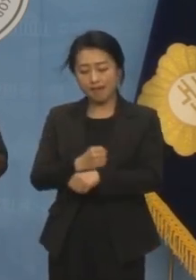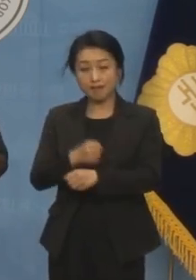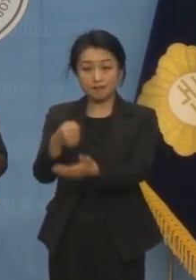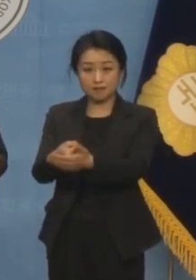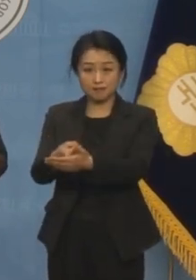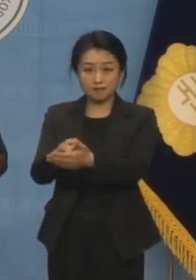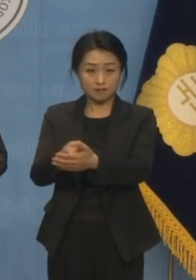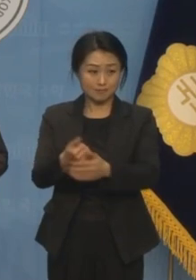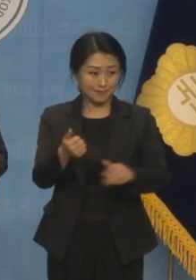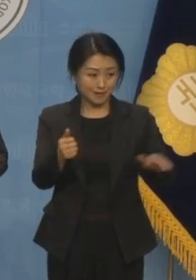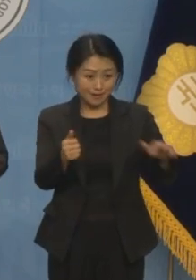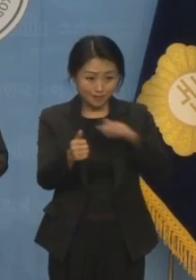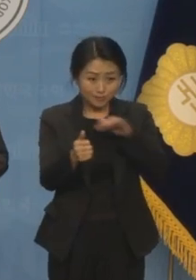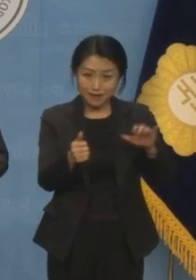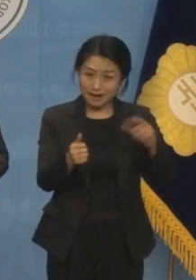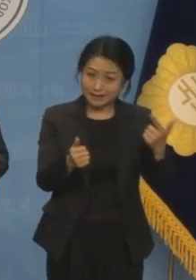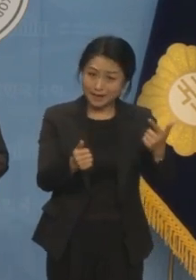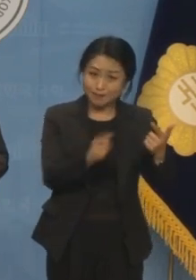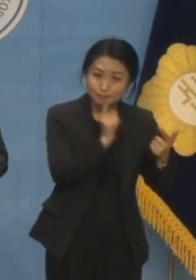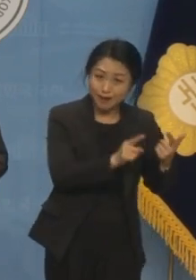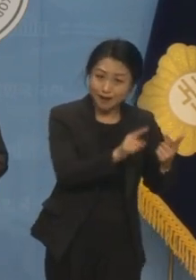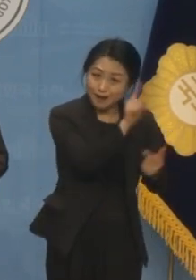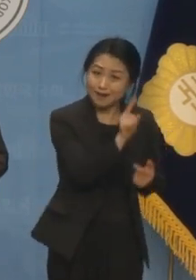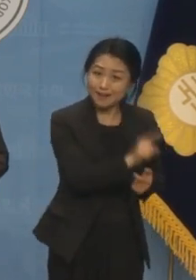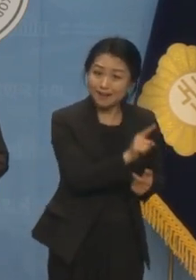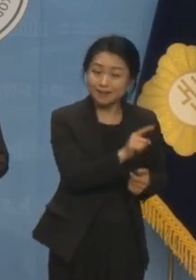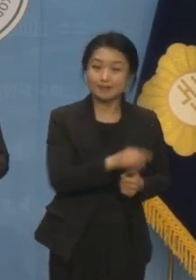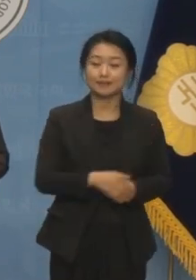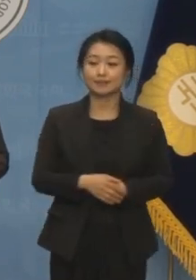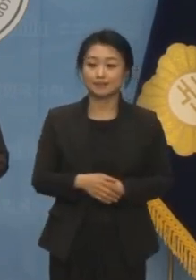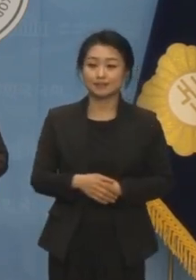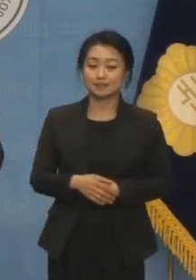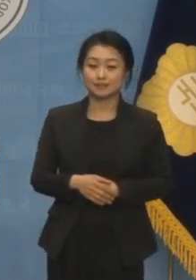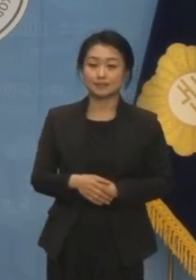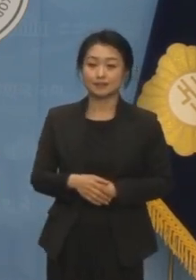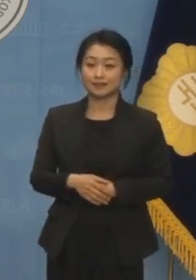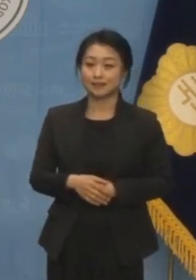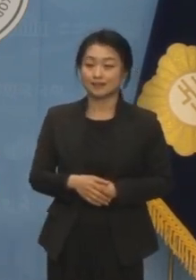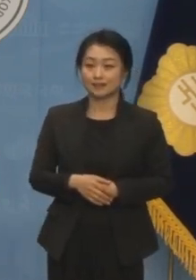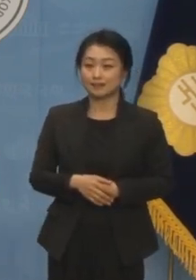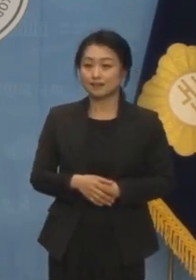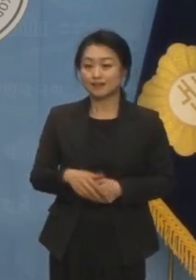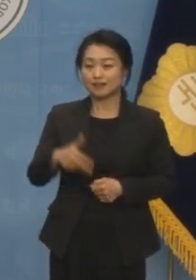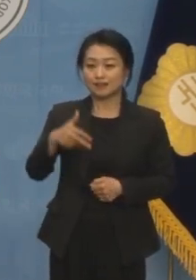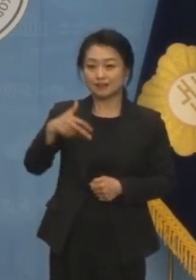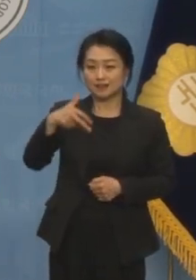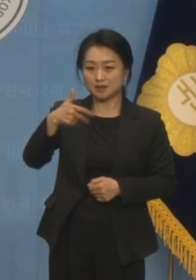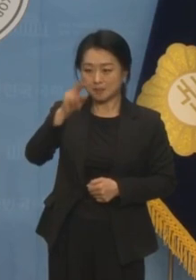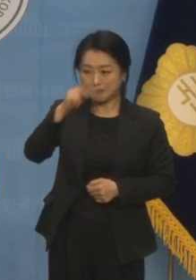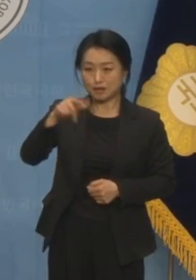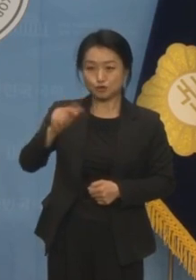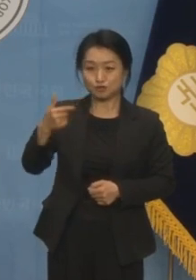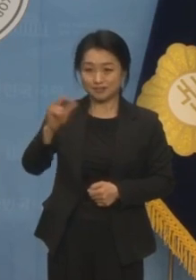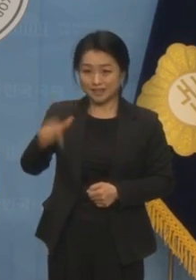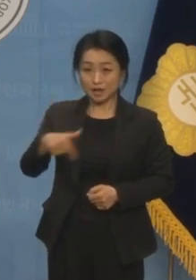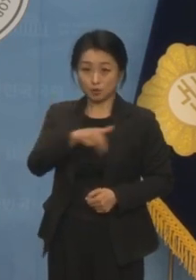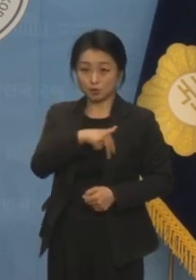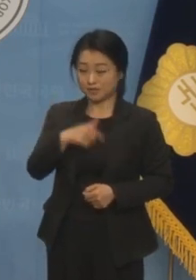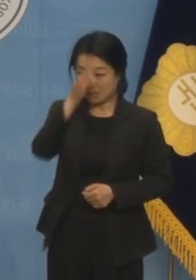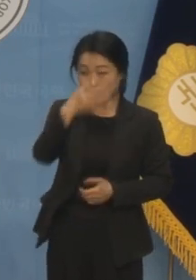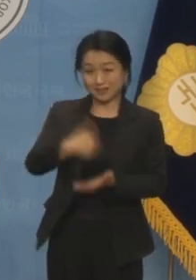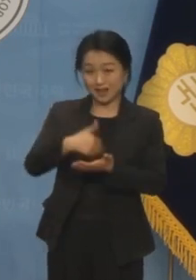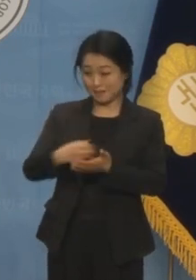박균택 의원은 저에게 사과를 요구하고 사과를 하지 않으면 법적 대응을 할 것처럼 저를 협박을